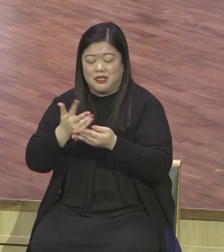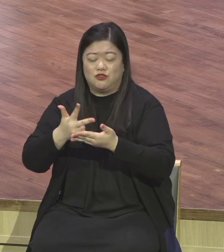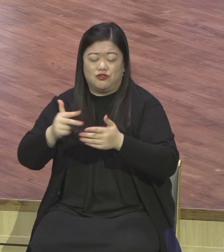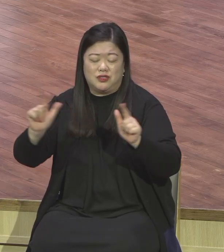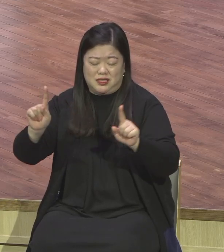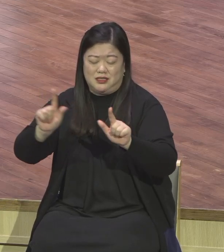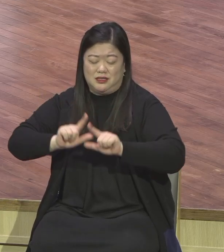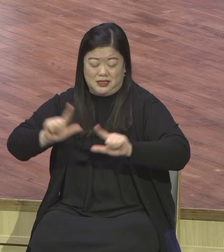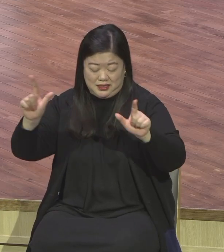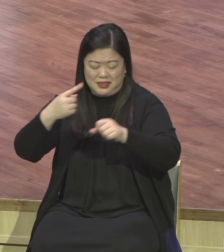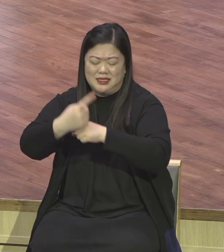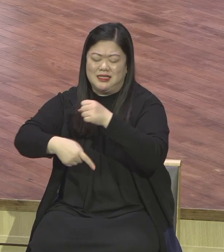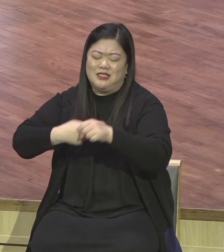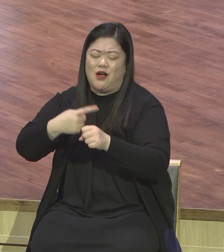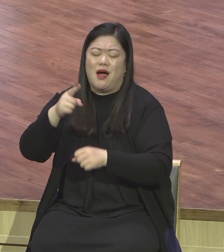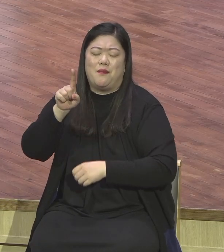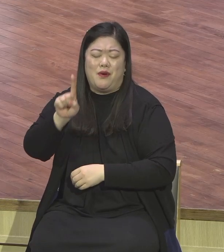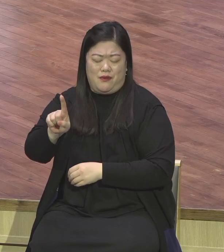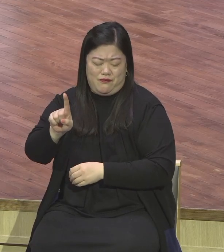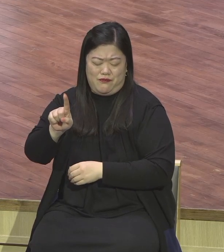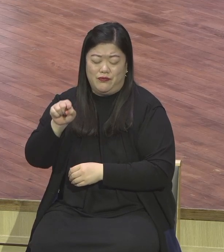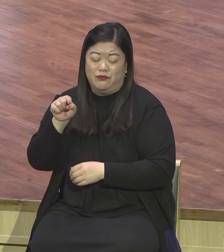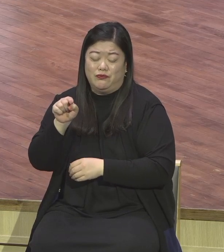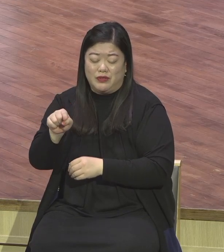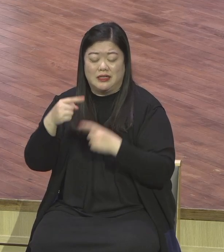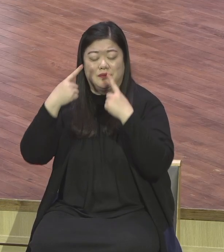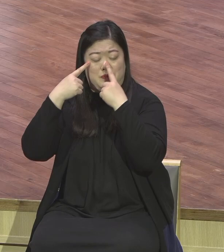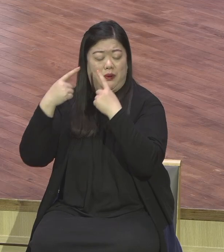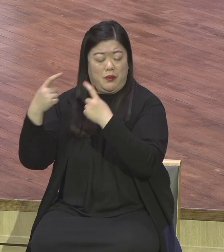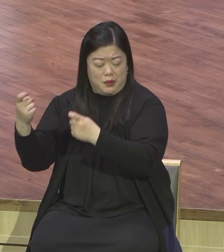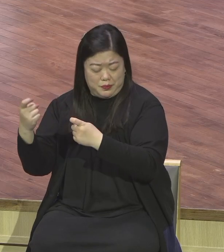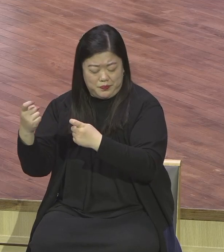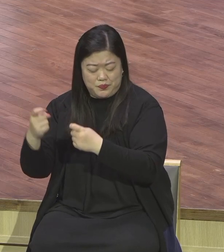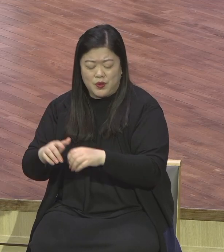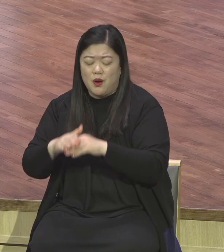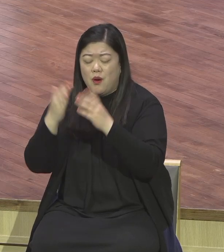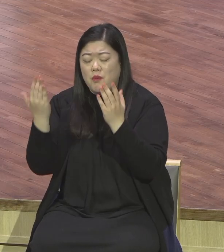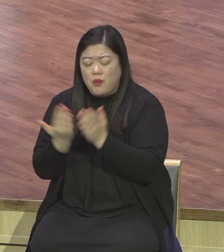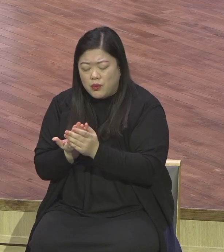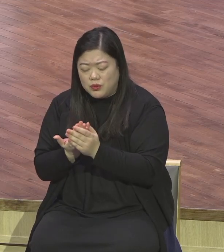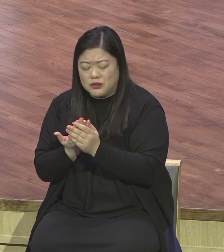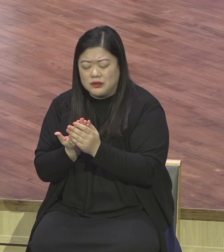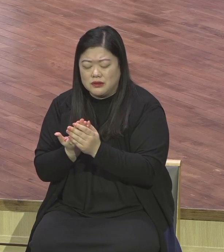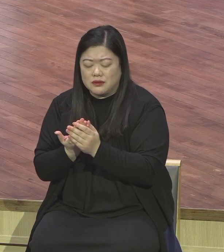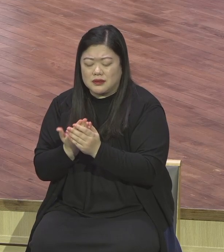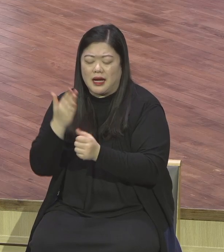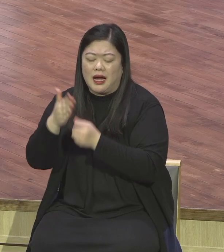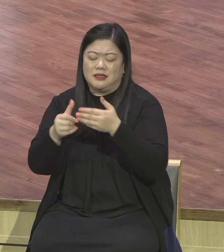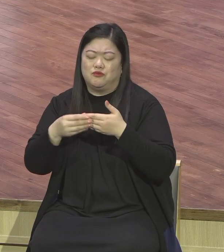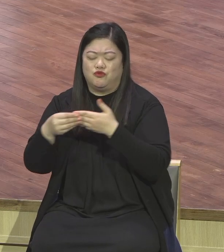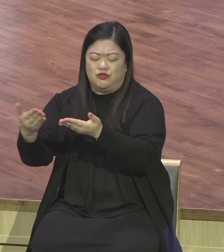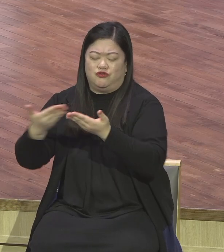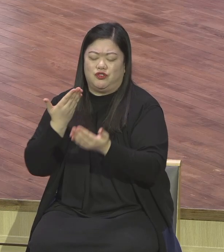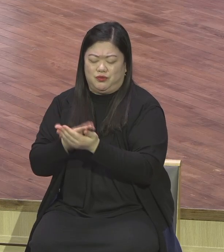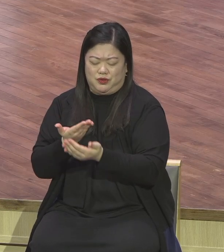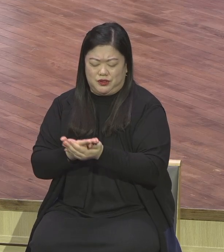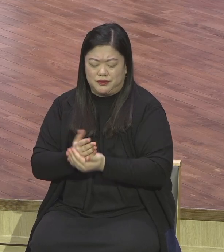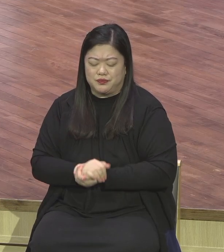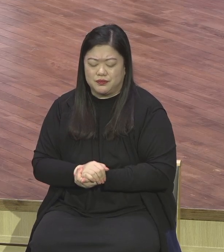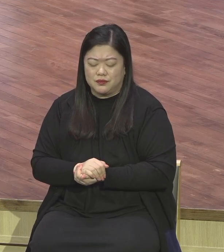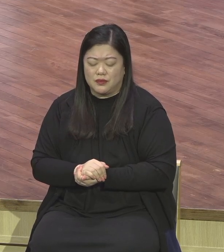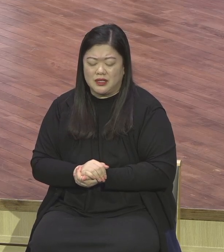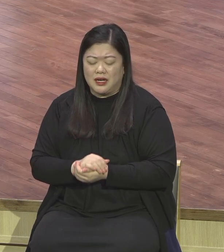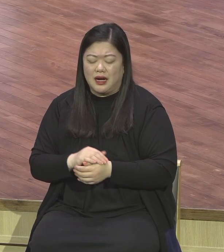절기 이것이 우리에게 주는 의미를 깨닫고 모든 예원 가족들 그럼에도 불구하고 하나님께